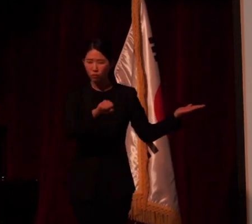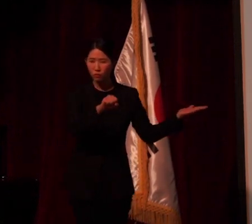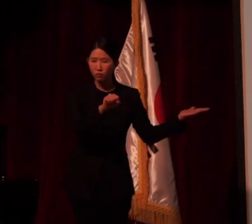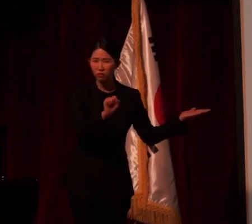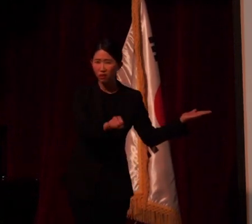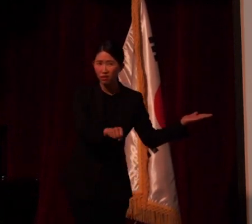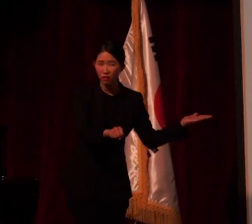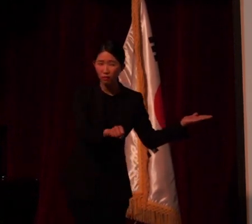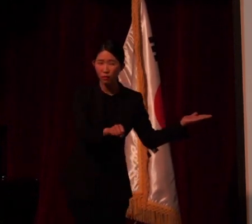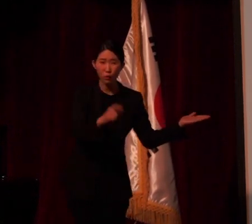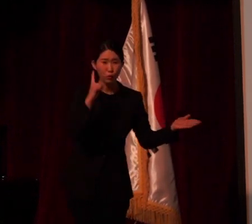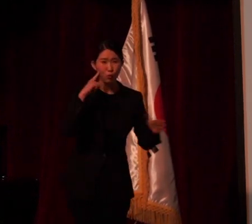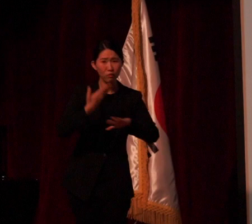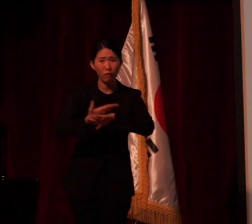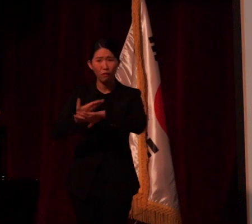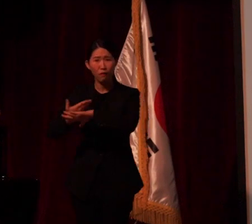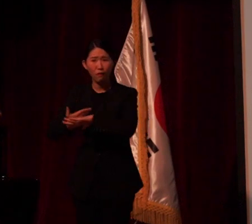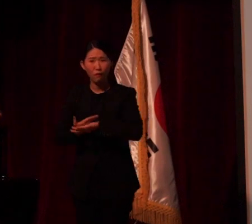딱딱,